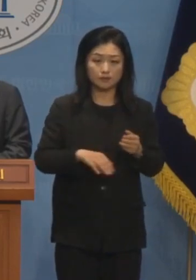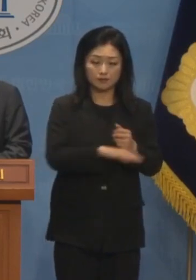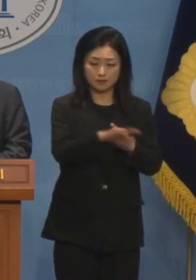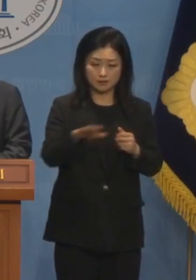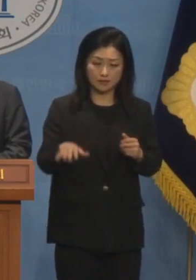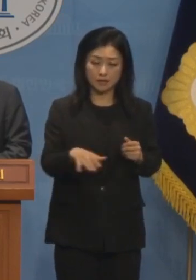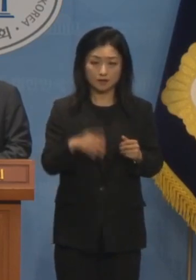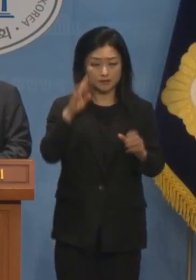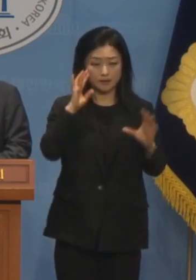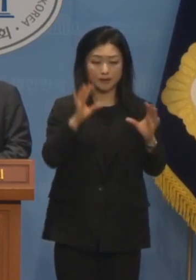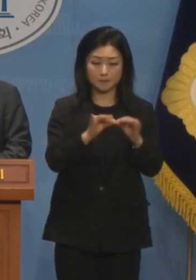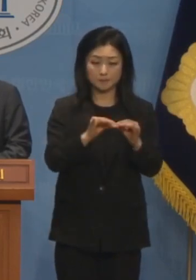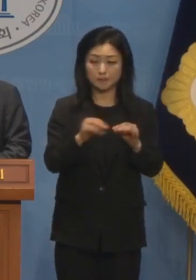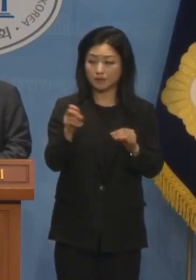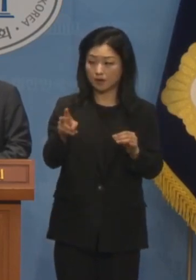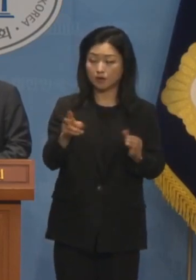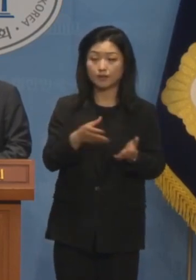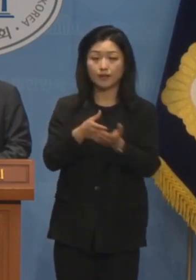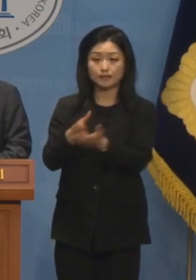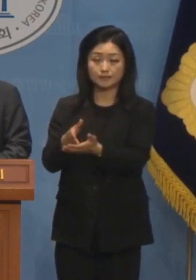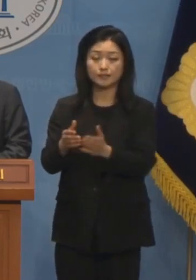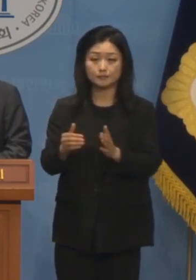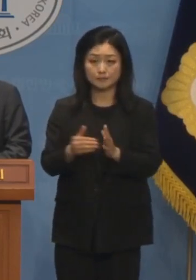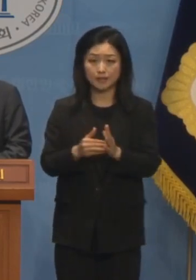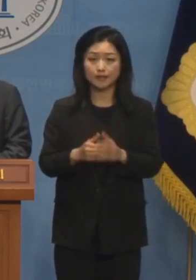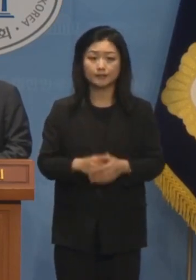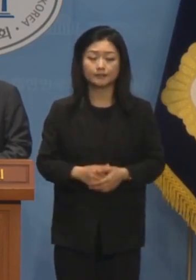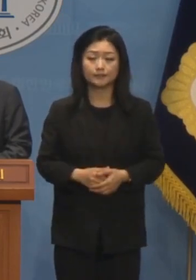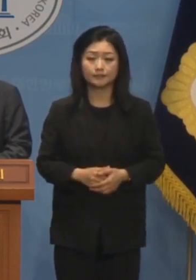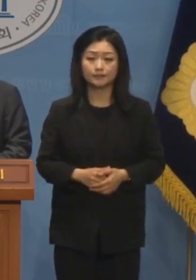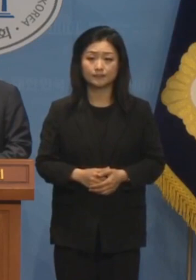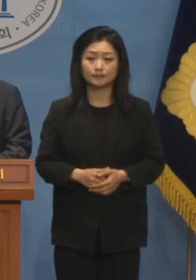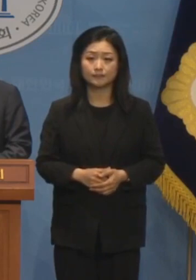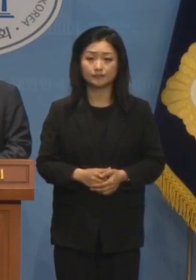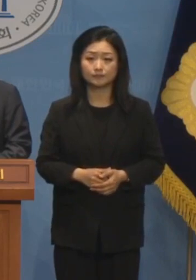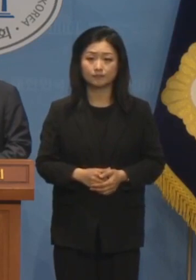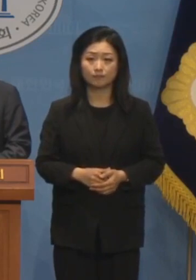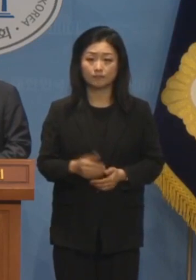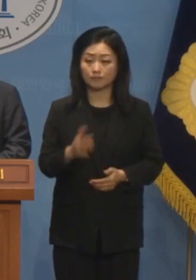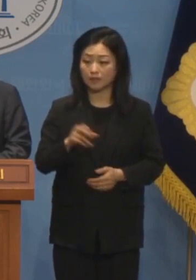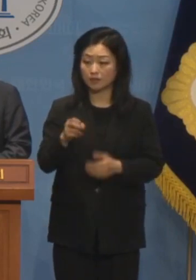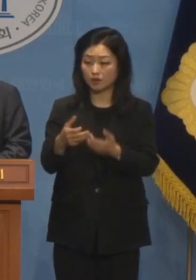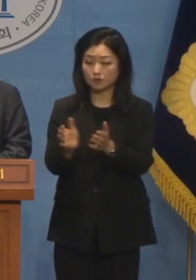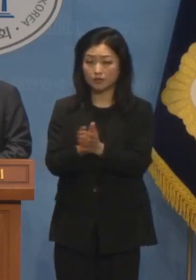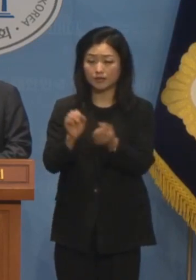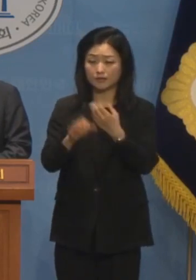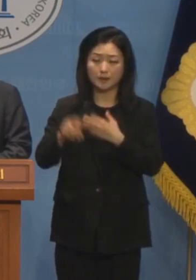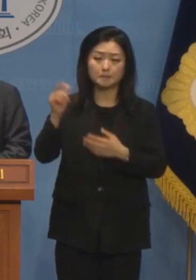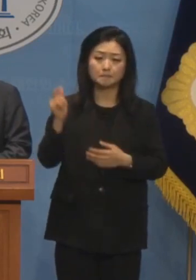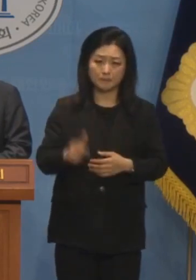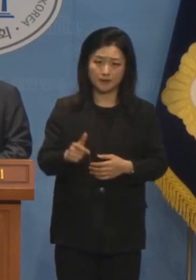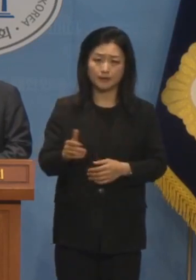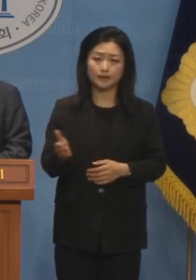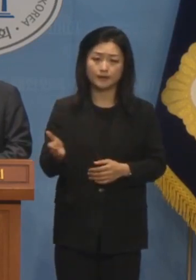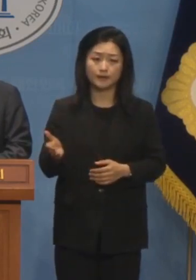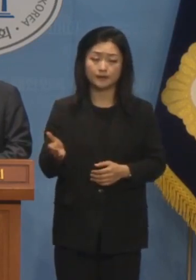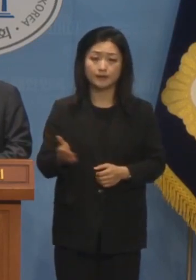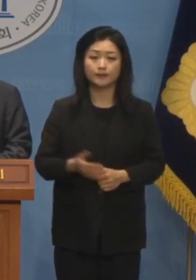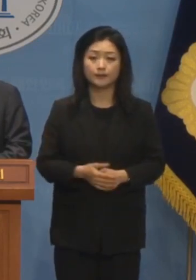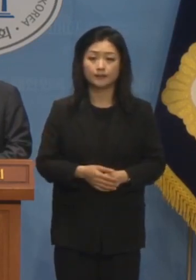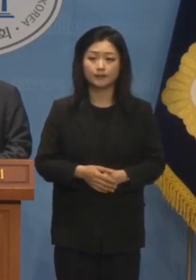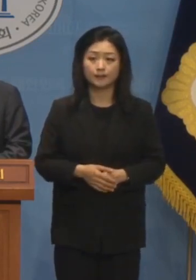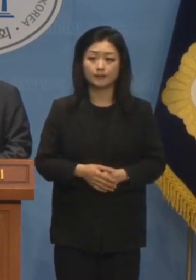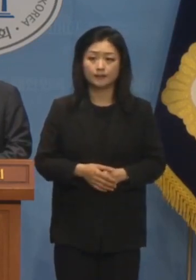이미 제안을 해놓은 지가 꽤 시간이 지났습니다. 그런데 여당에서 아직까지 답변을 내놓지 않고